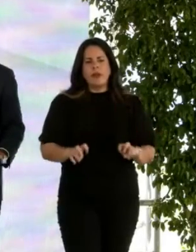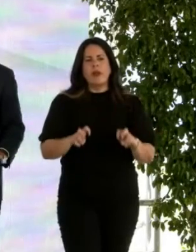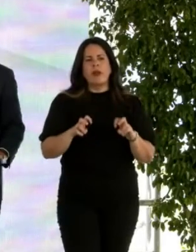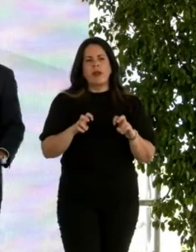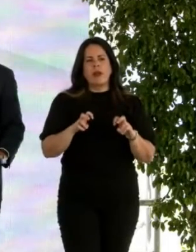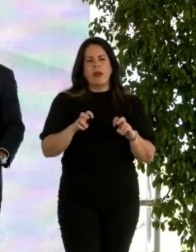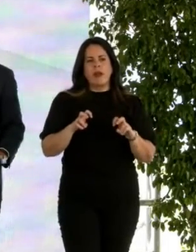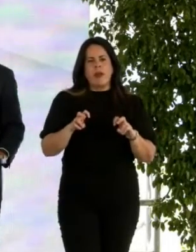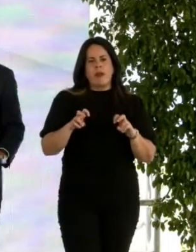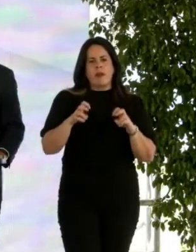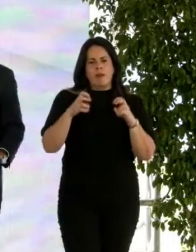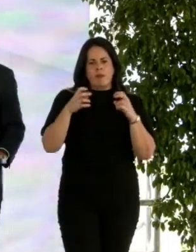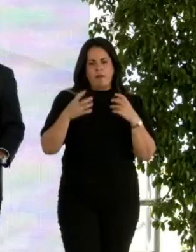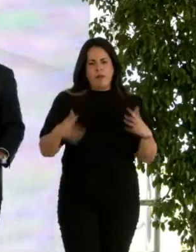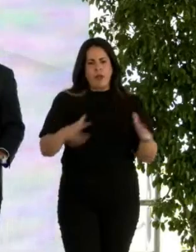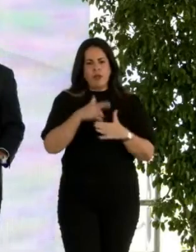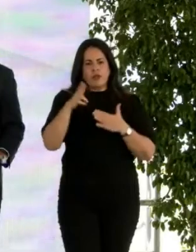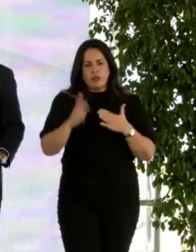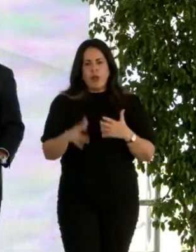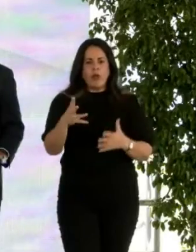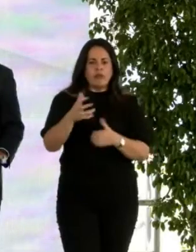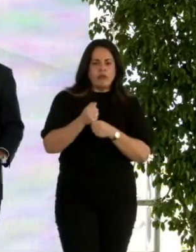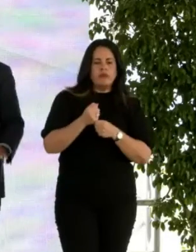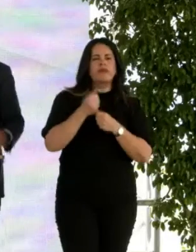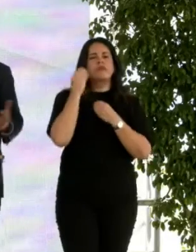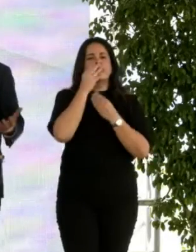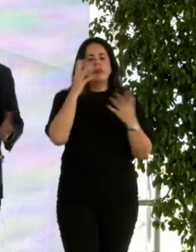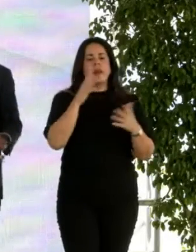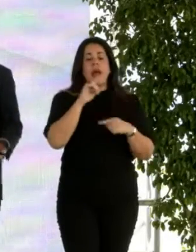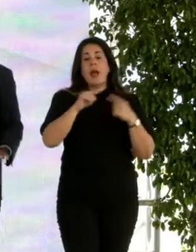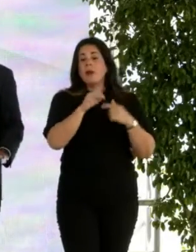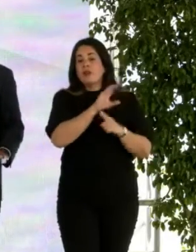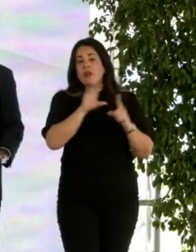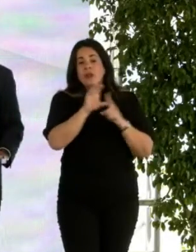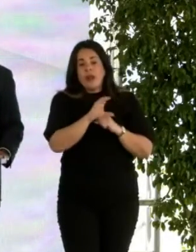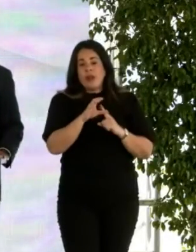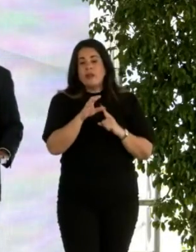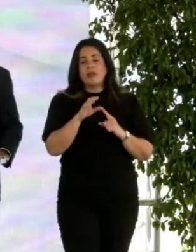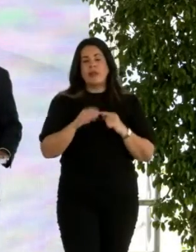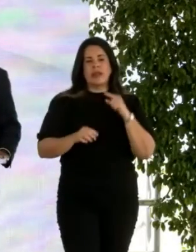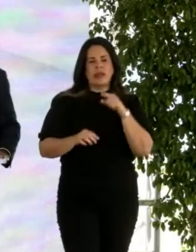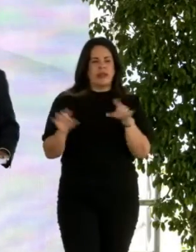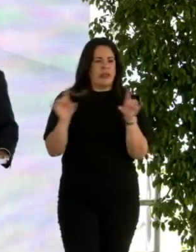preliminar arroje alguna luz en cuanto a las circunstancias de